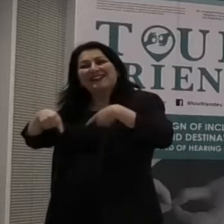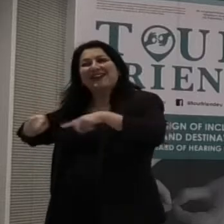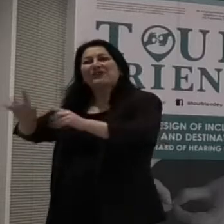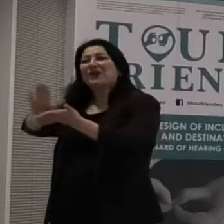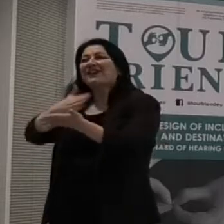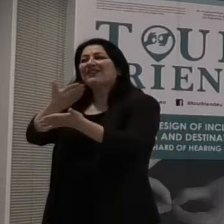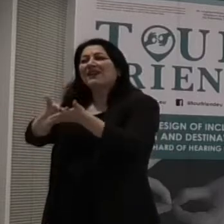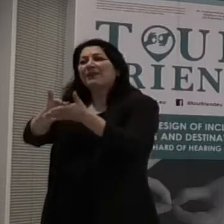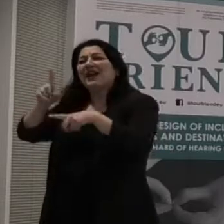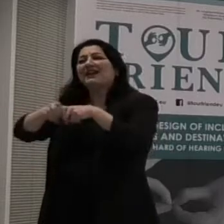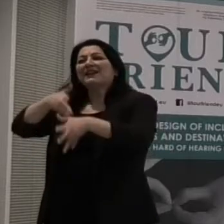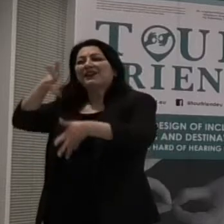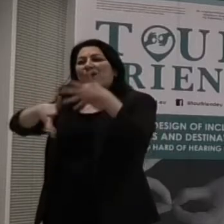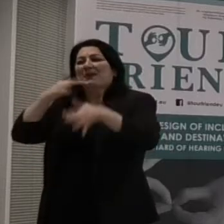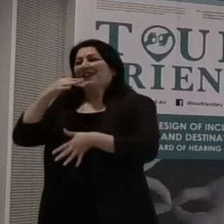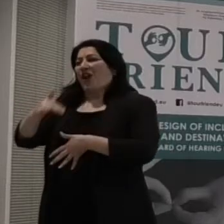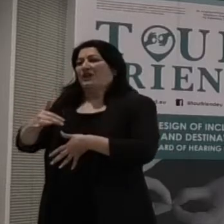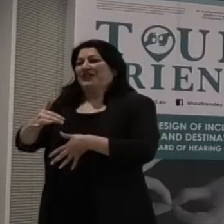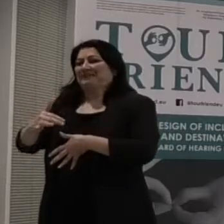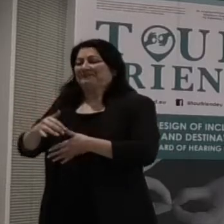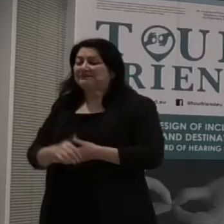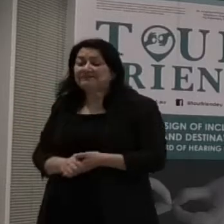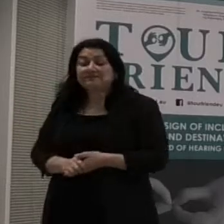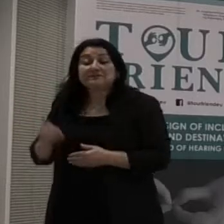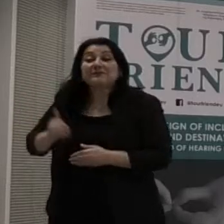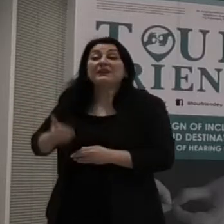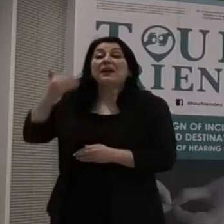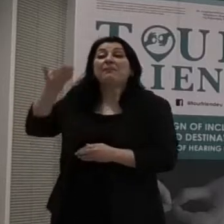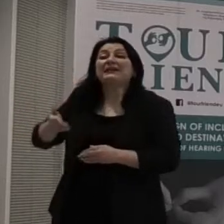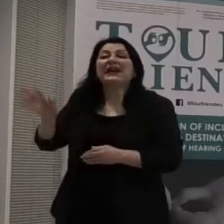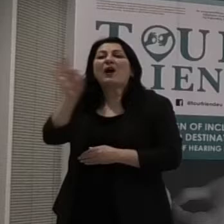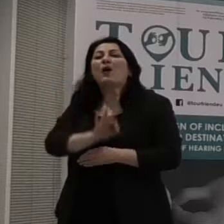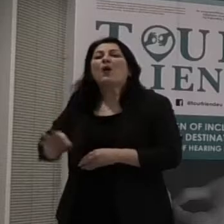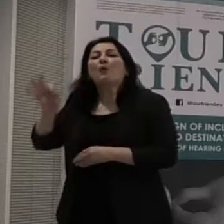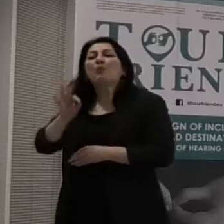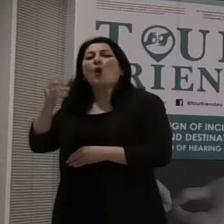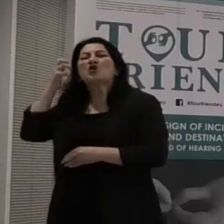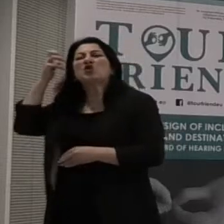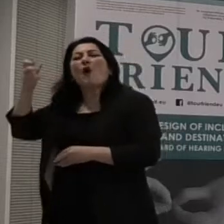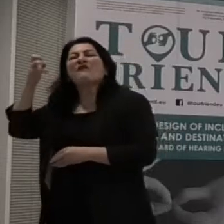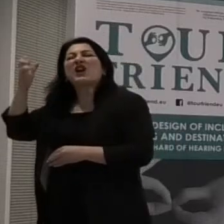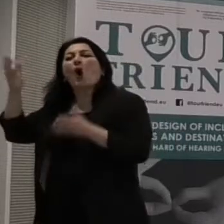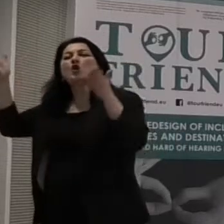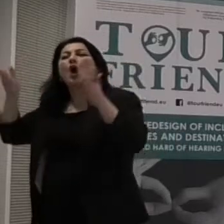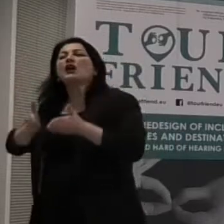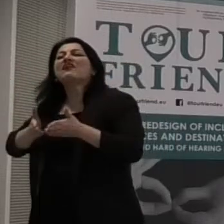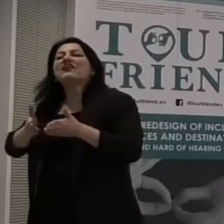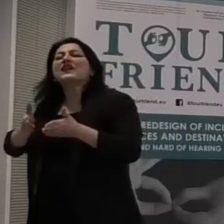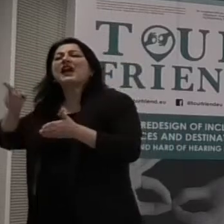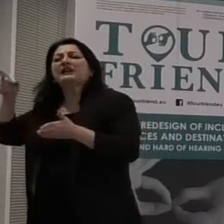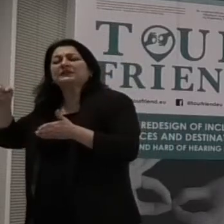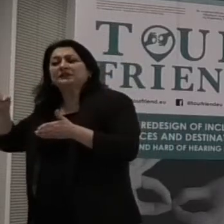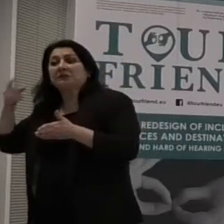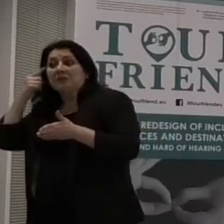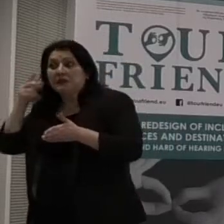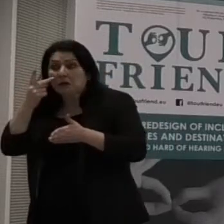γλώσσα. Η επόμενη δράση μας ήταν στο Σοφικό Κορινθίας. Πήγαμε λοιπόν στο Σοφικό, δεν ξέρω όσοι το